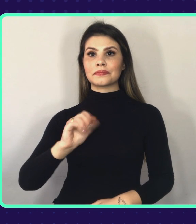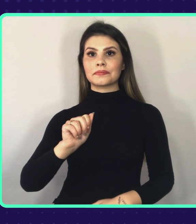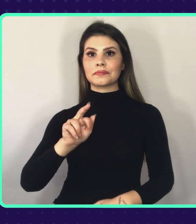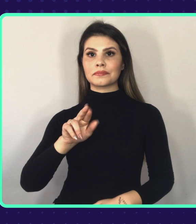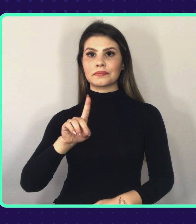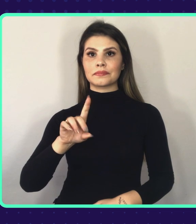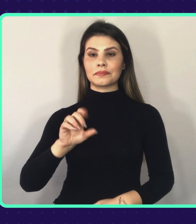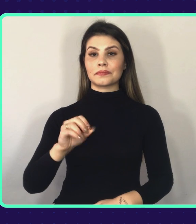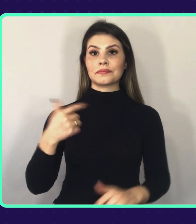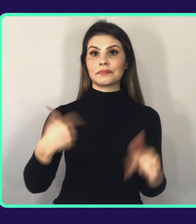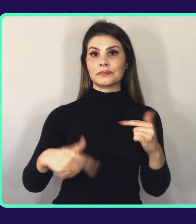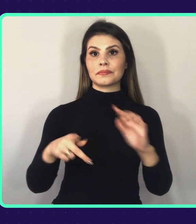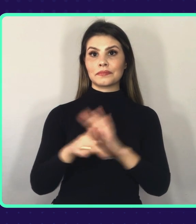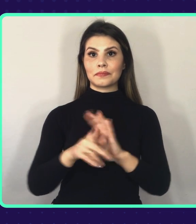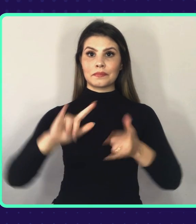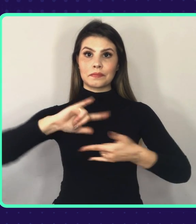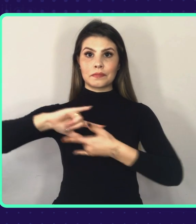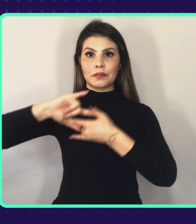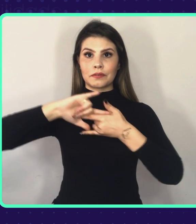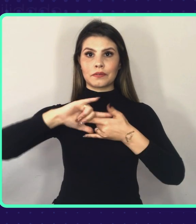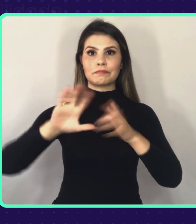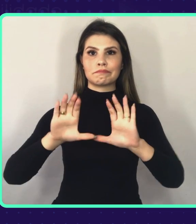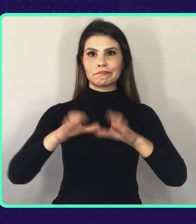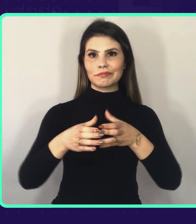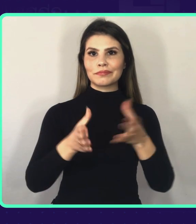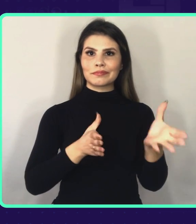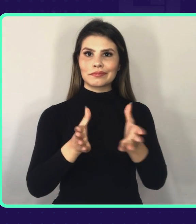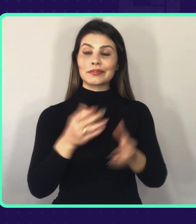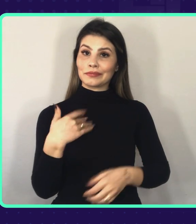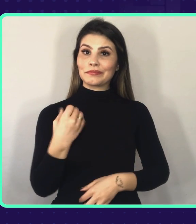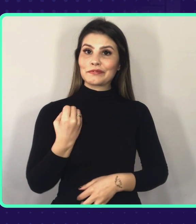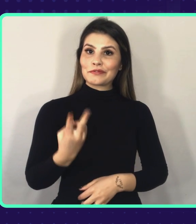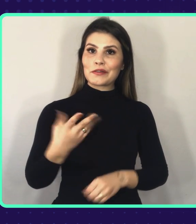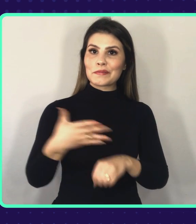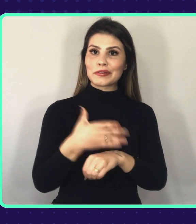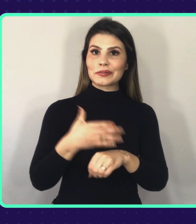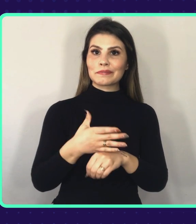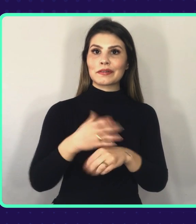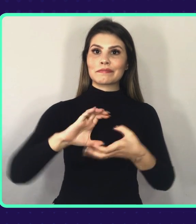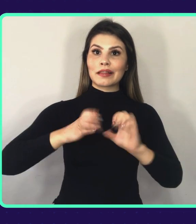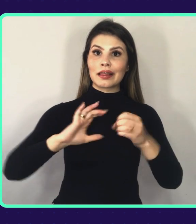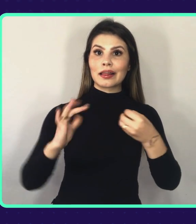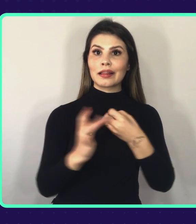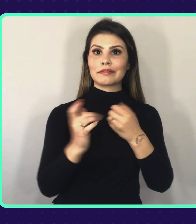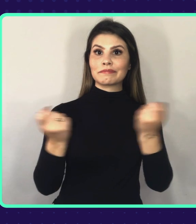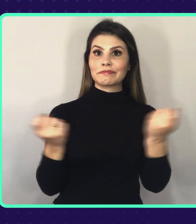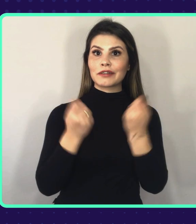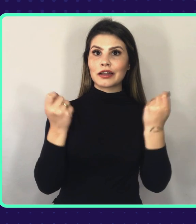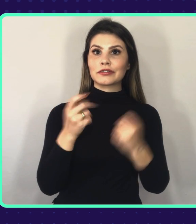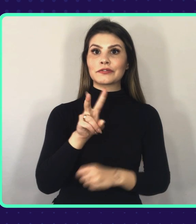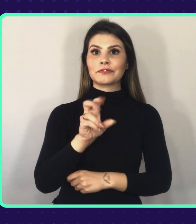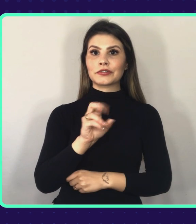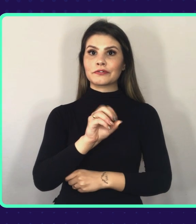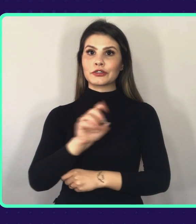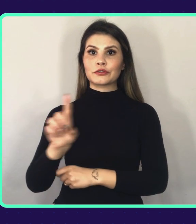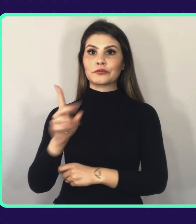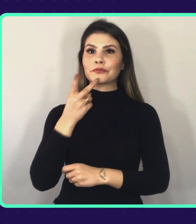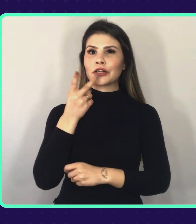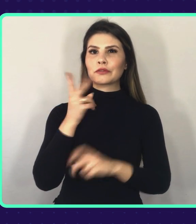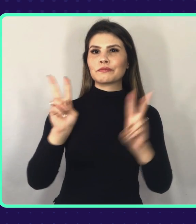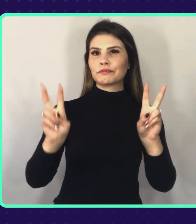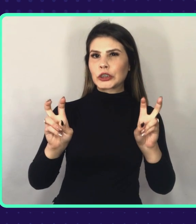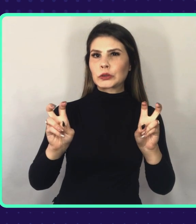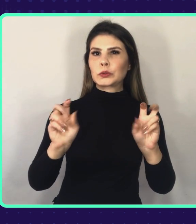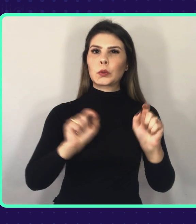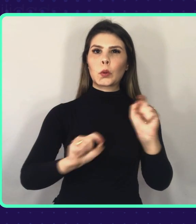Olá, eu sou o Ricardo, eu trabalho na Microsoft no time de acessibilidade. Eu vou participar do evento Link Festival 2021